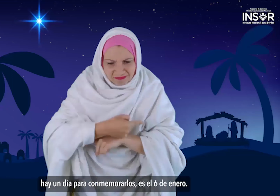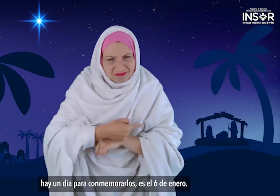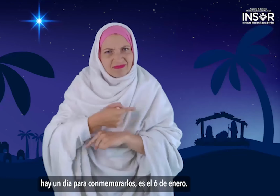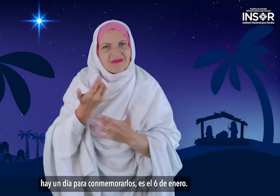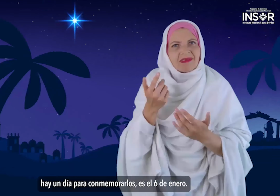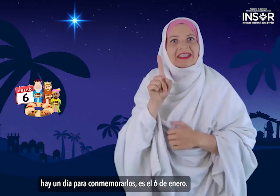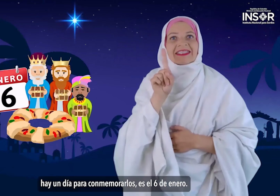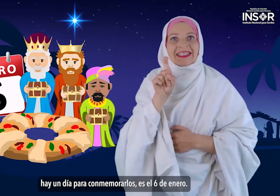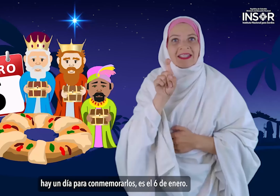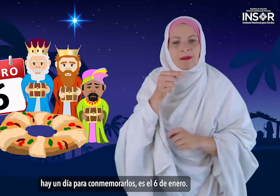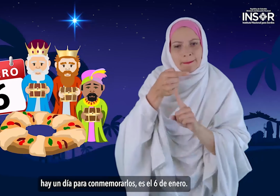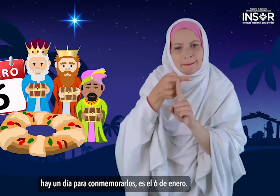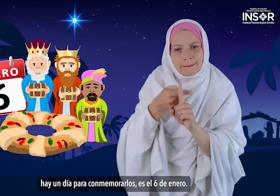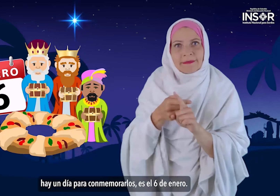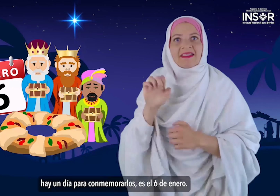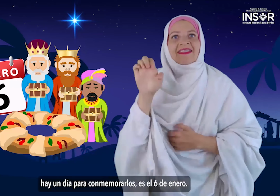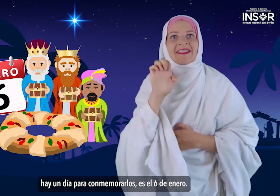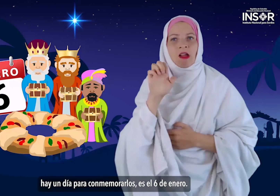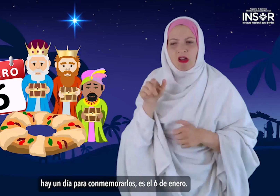para conmemorarlos. Es el 6 de enero.